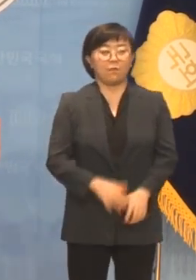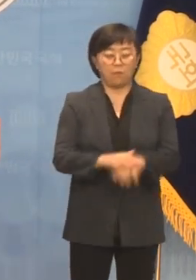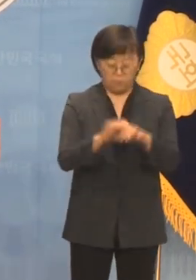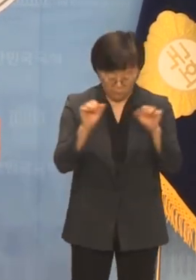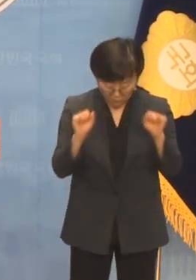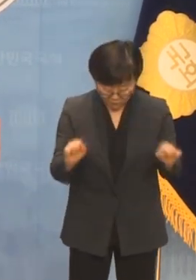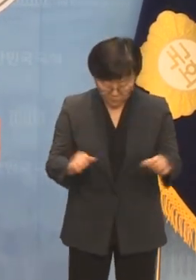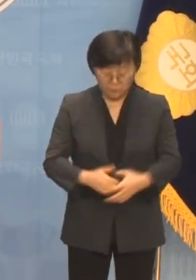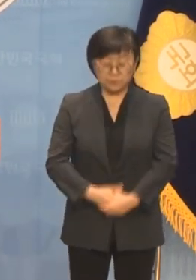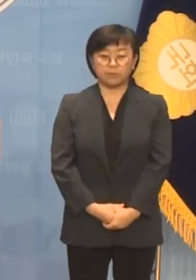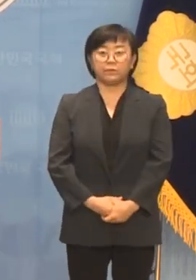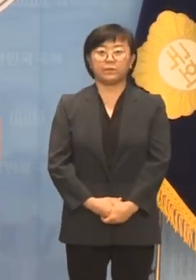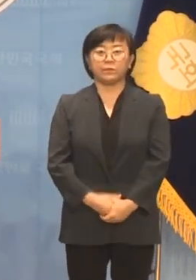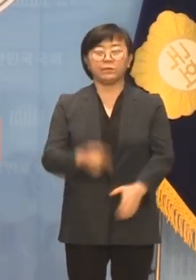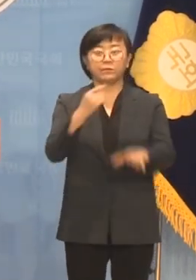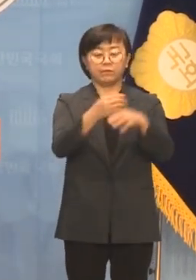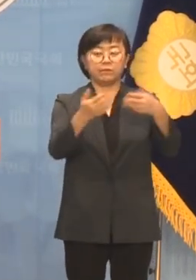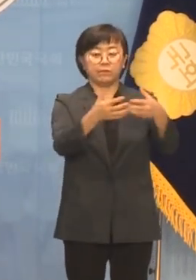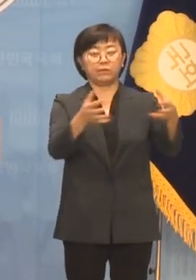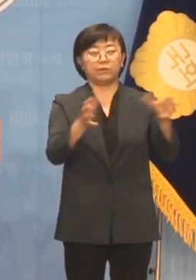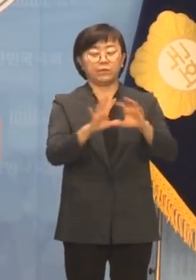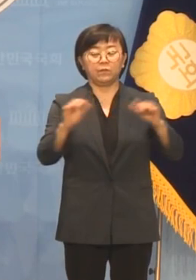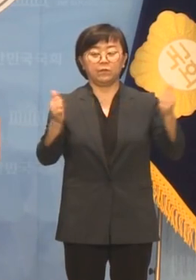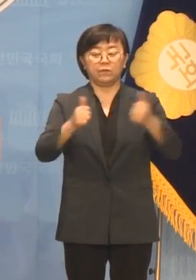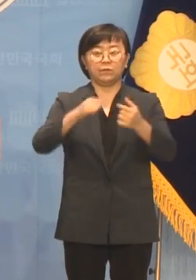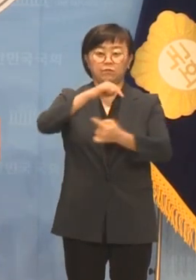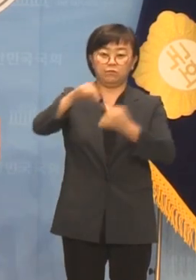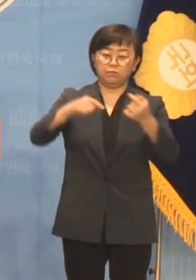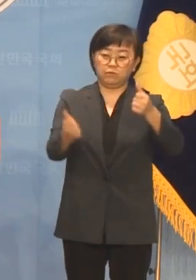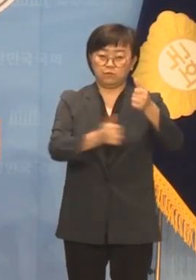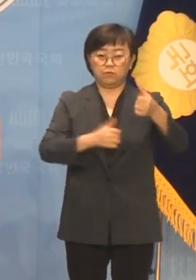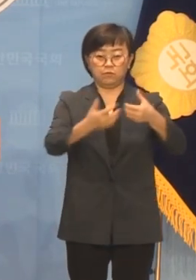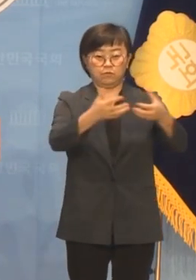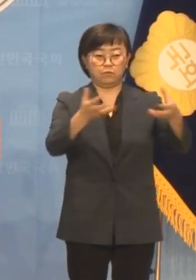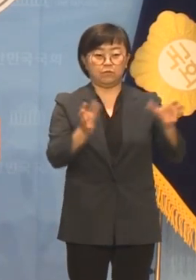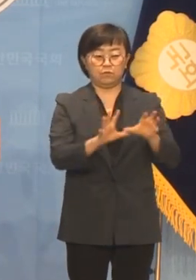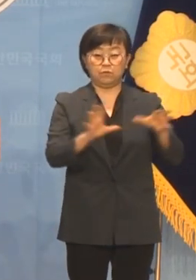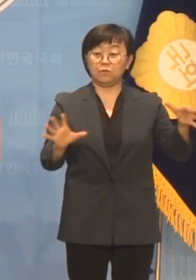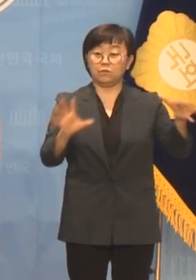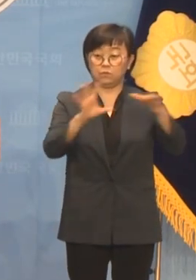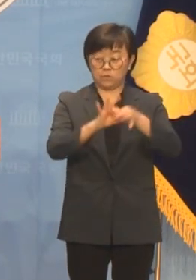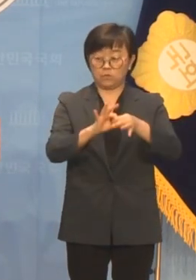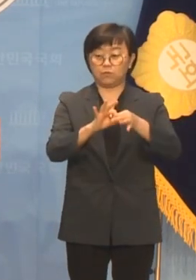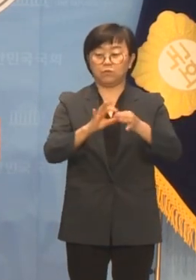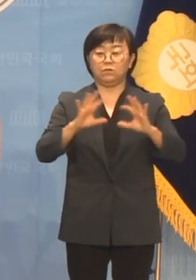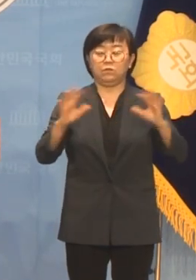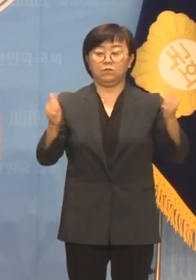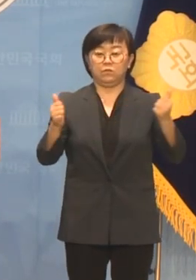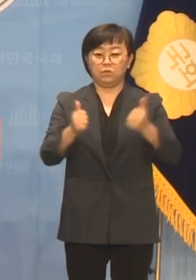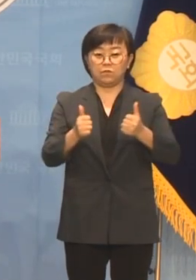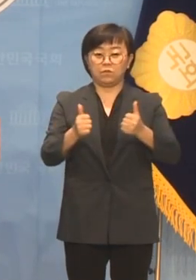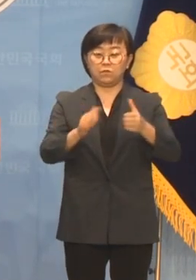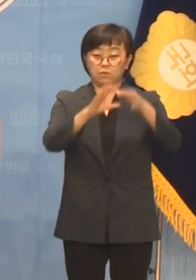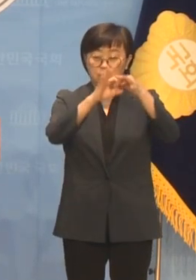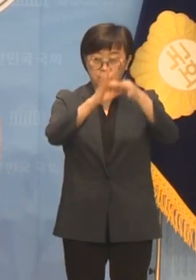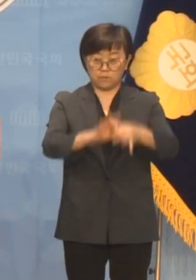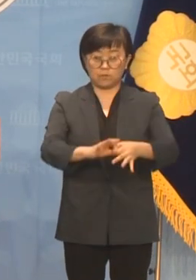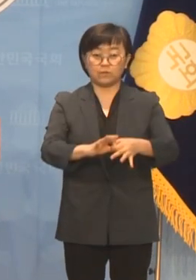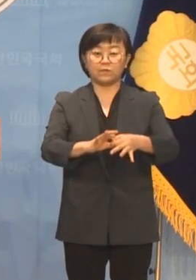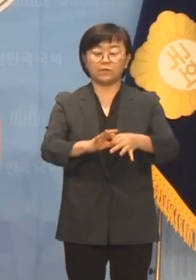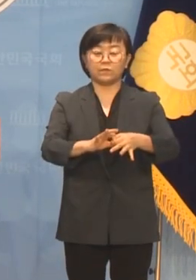안녕하십니까. 저희들은 더불어민주당 국회 운영위 소속 의원들입니다. 저희들이